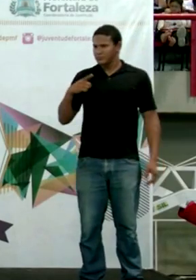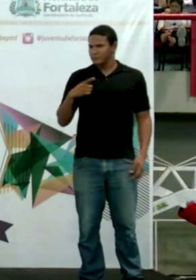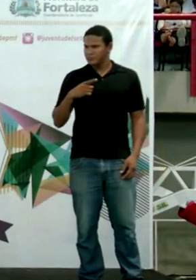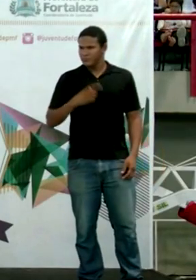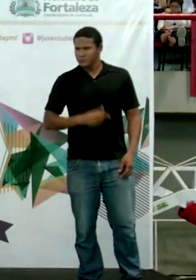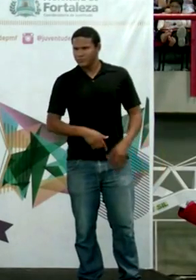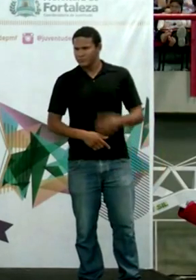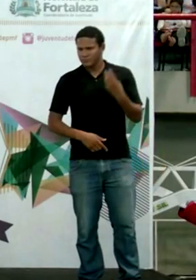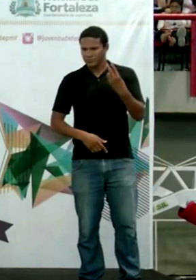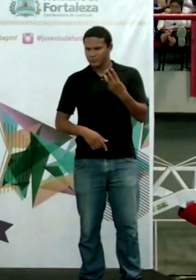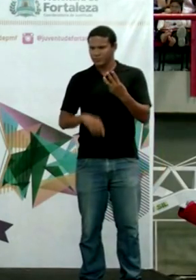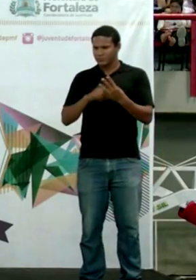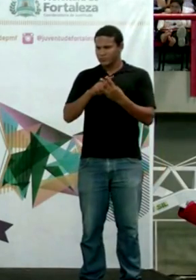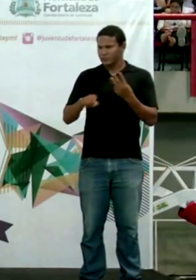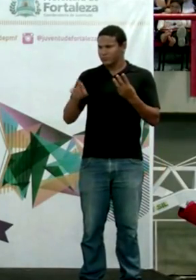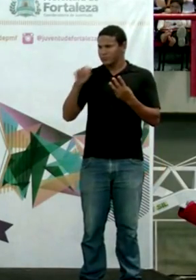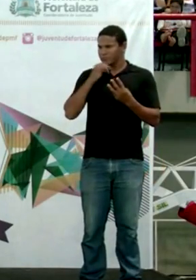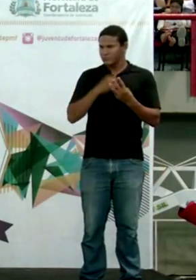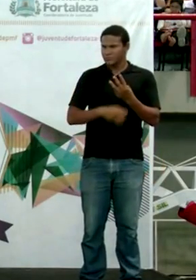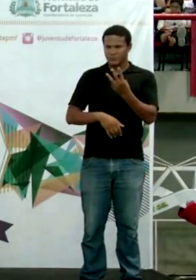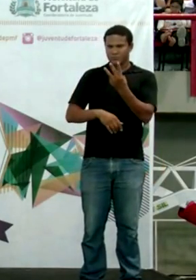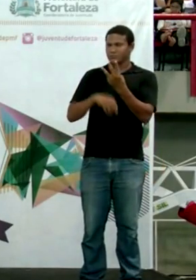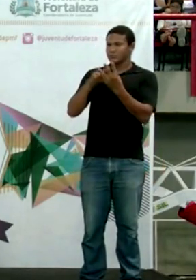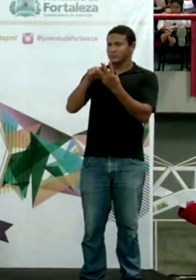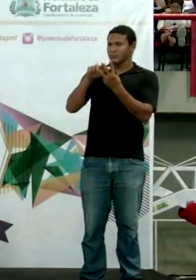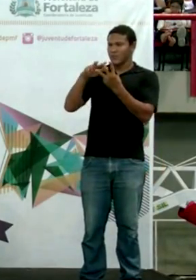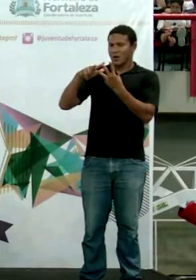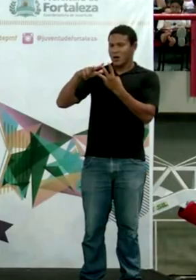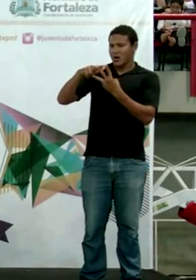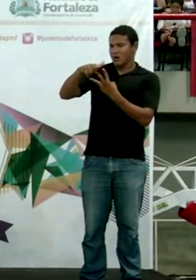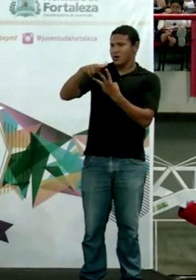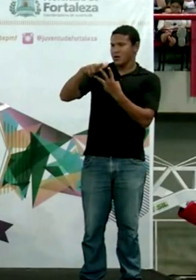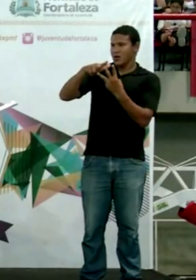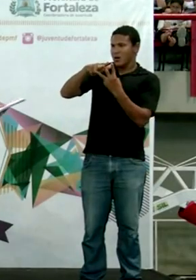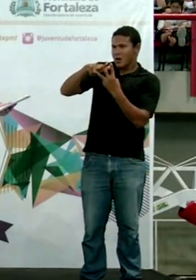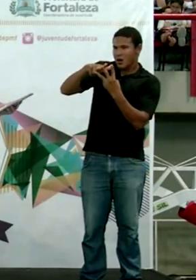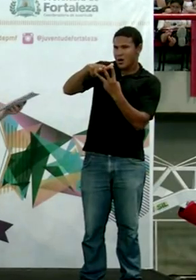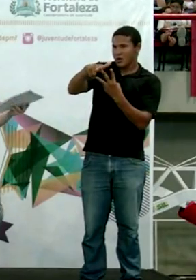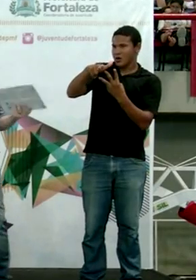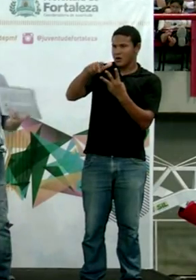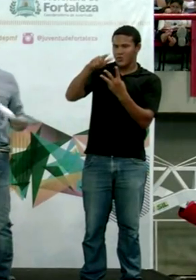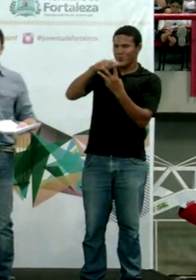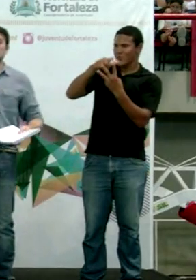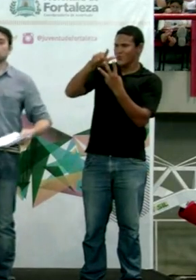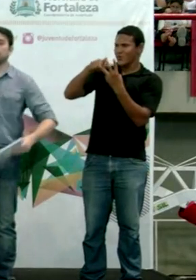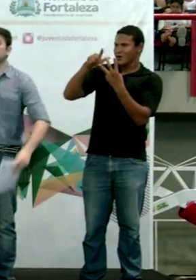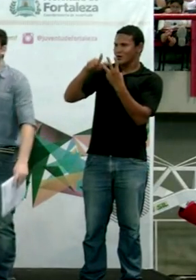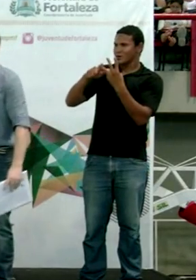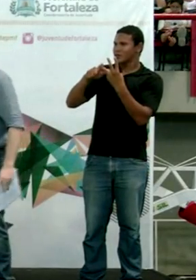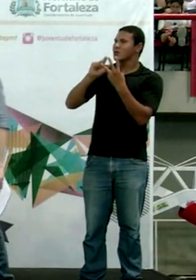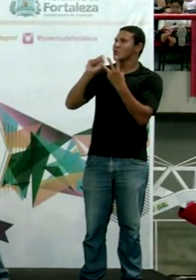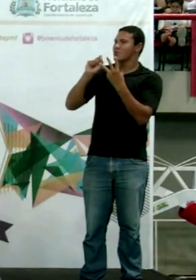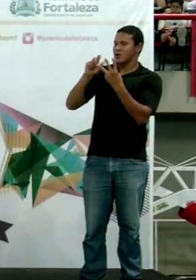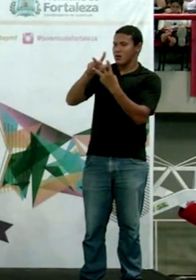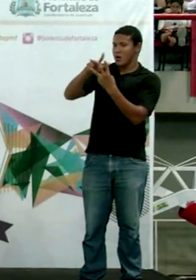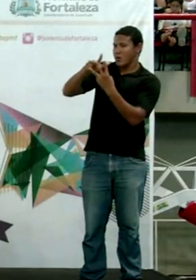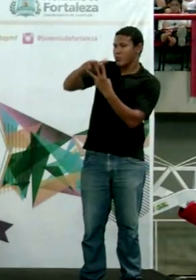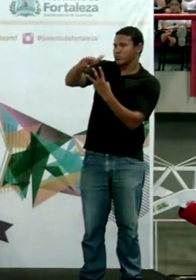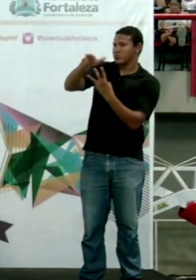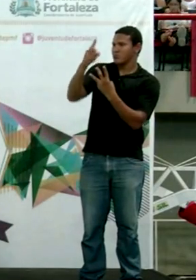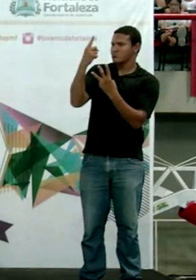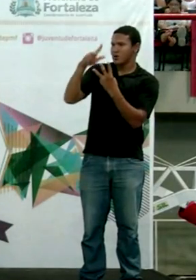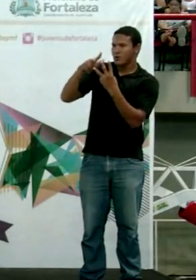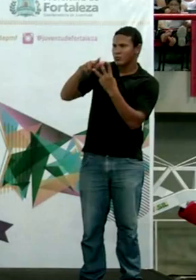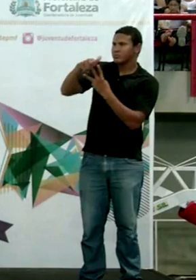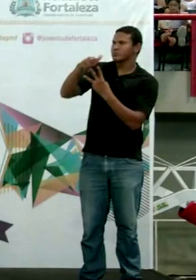segunda planta, ela foi decapitada. Isso é a questão 4. O que acontece com a planta que